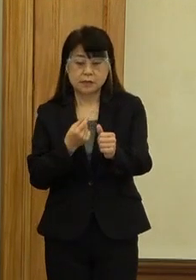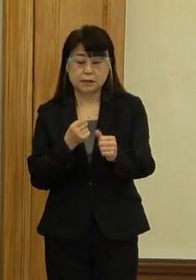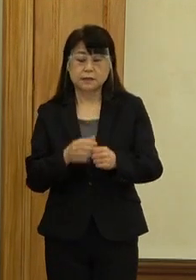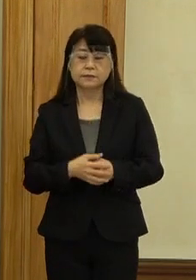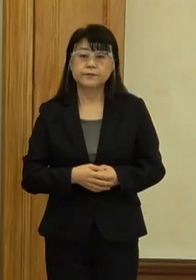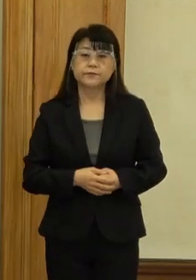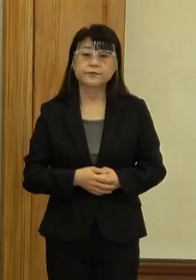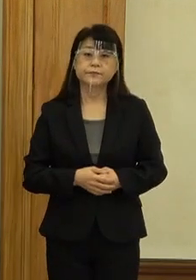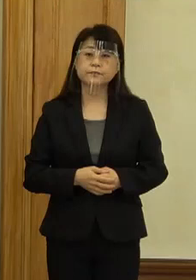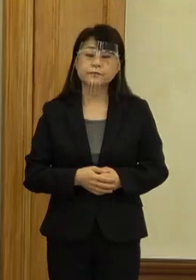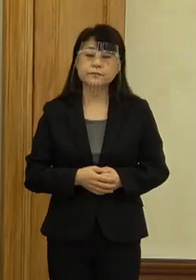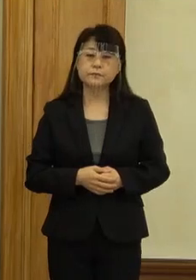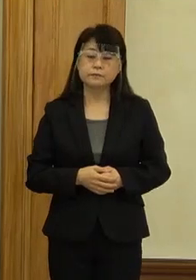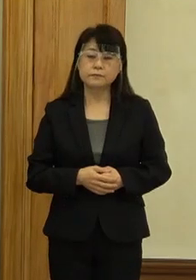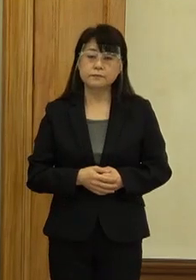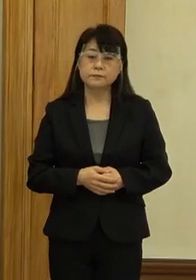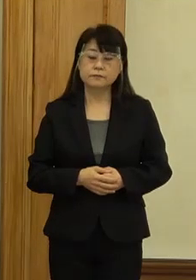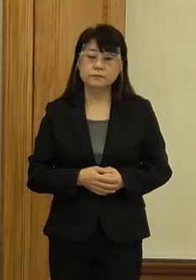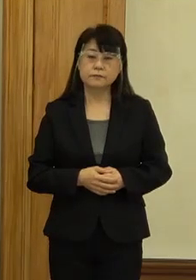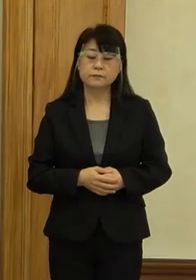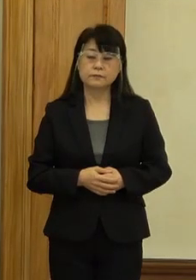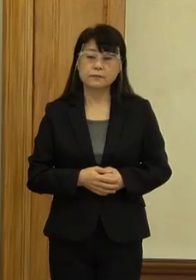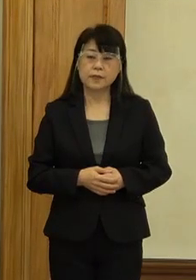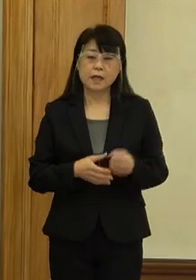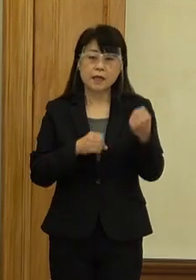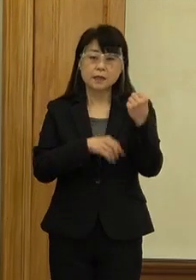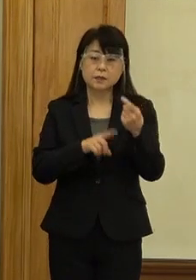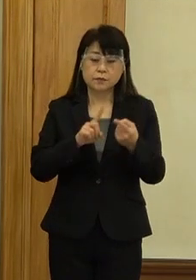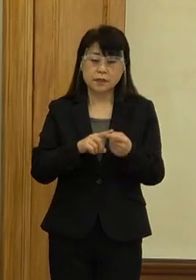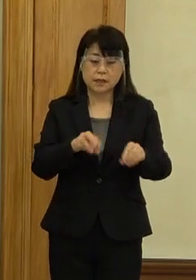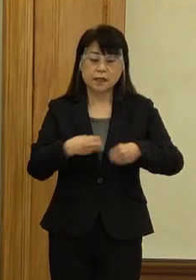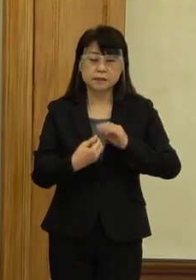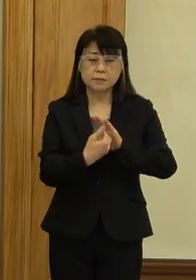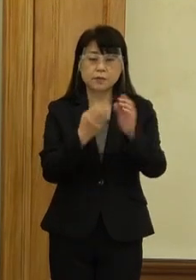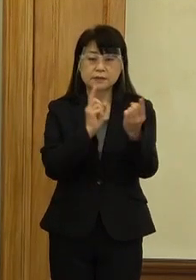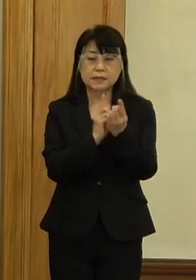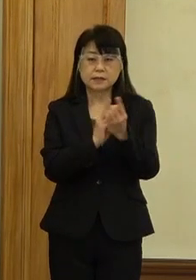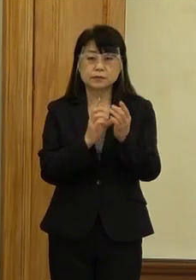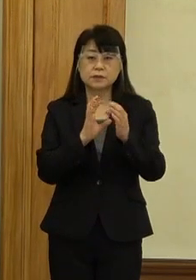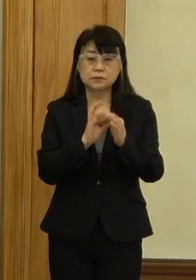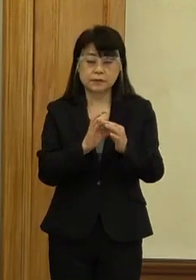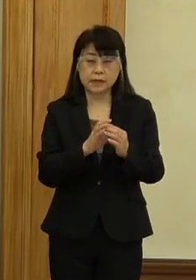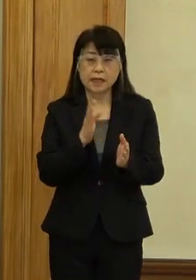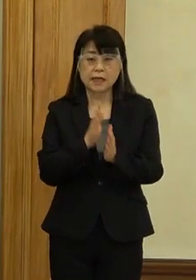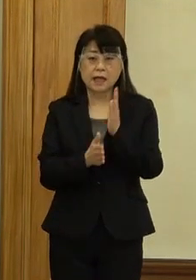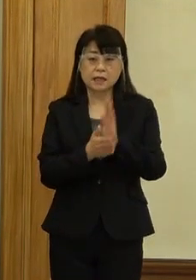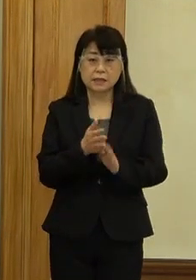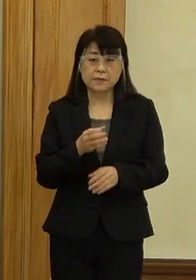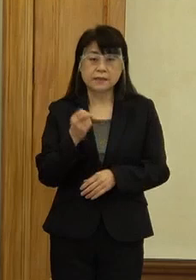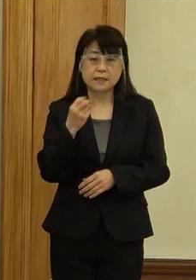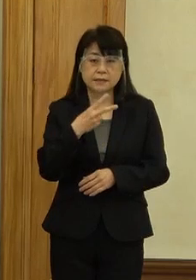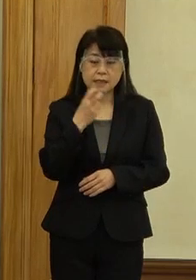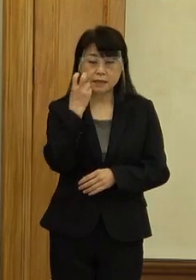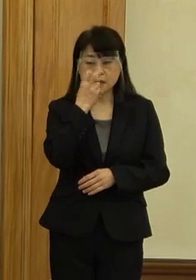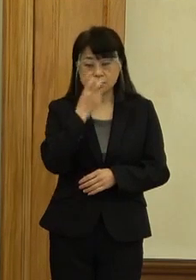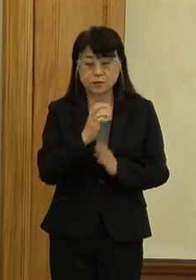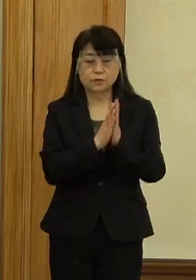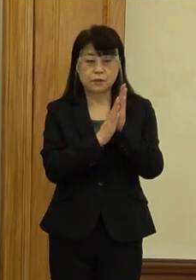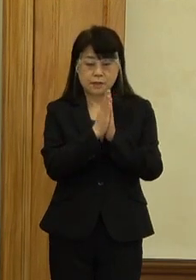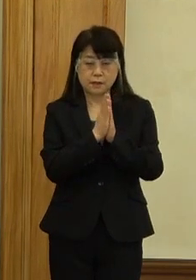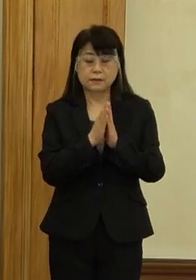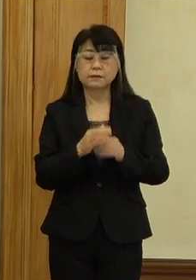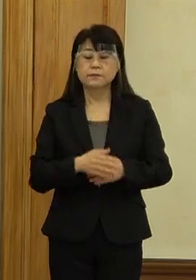。最後になりますが、基本的な感染対策について改めて再確認をお願いをいたします